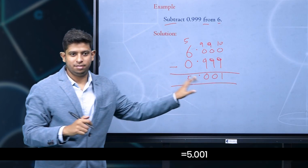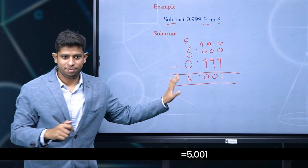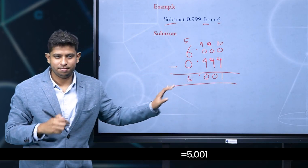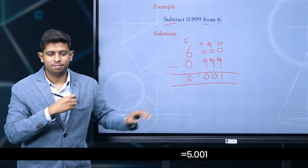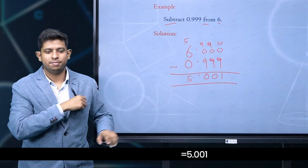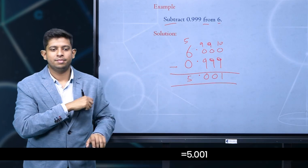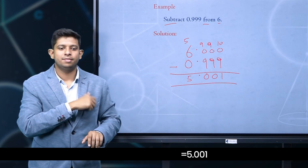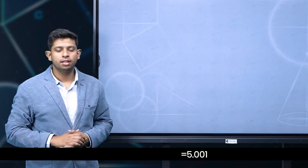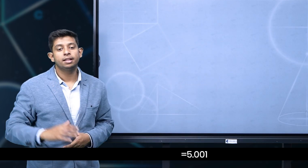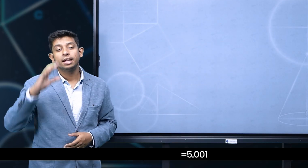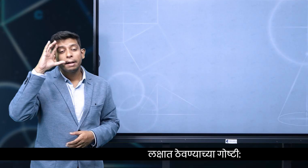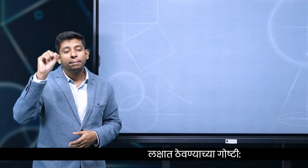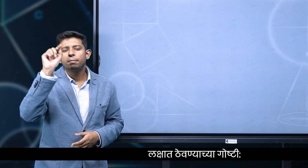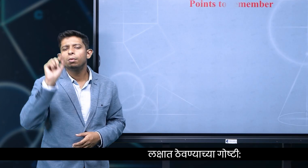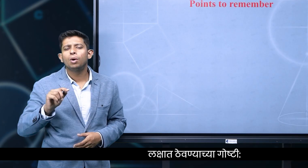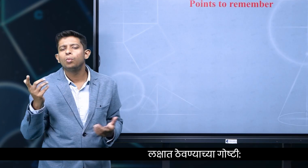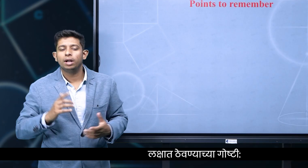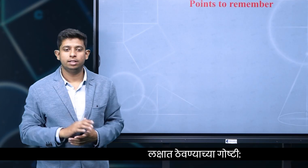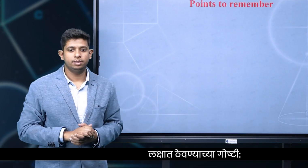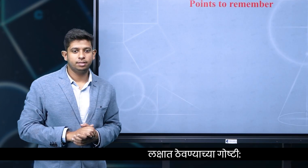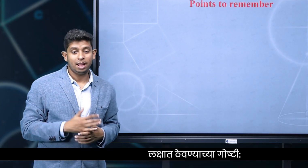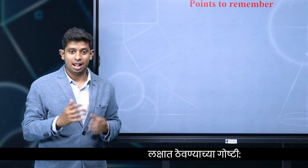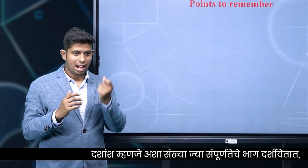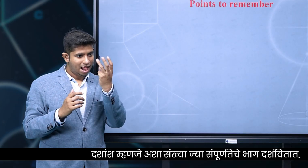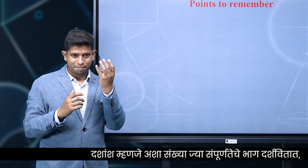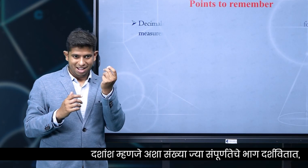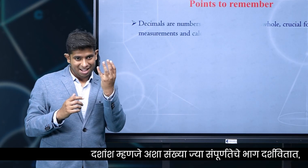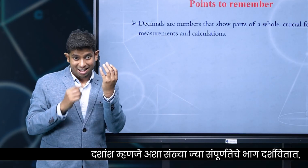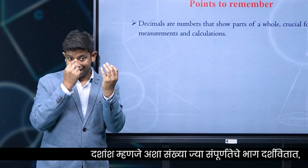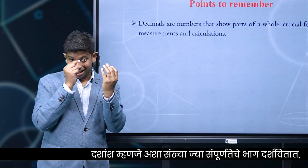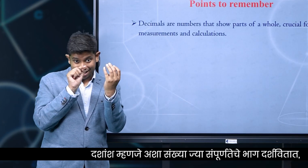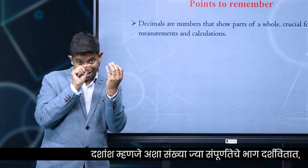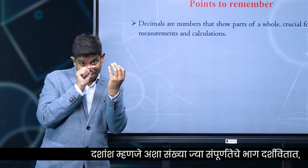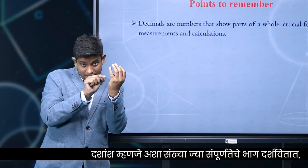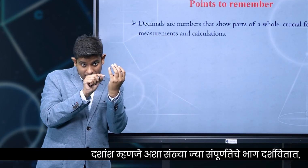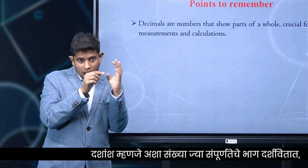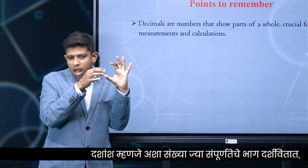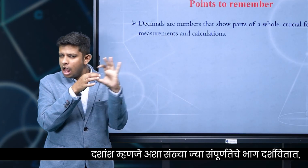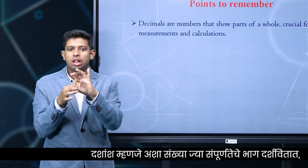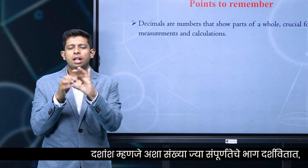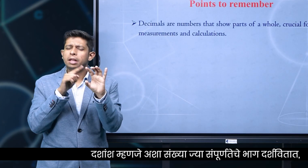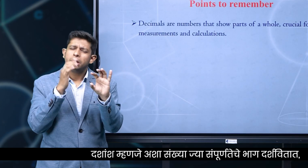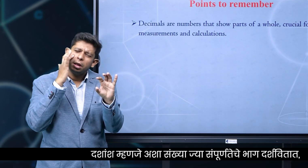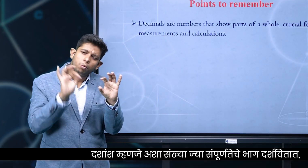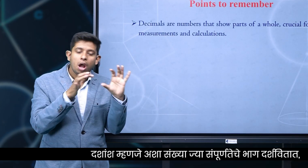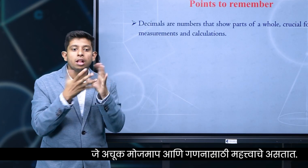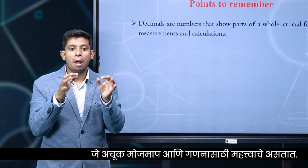,5.001 लक्षात ठेवण्याच्या गोष्टी: दशांश म्हणजे अशा संख्या ज्या संपूर्णतेचे भाग दर्शवतात, जे